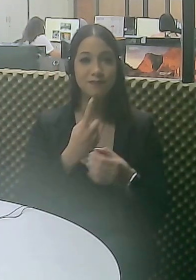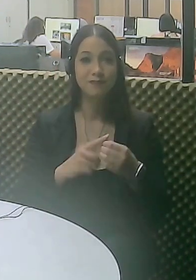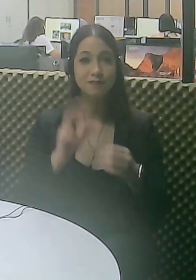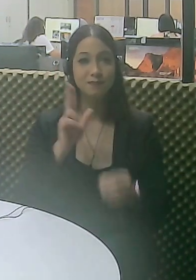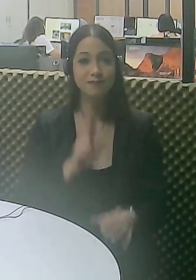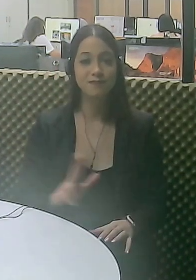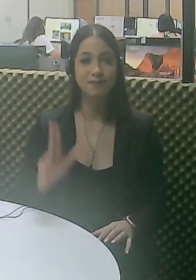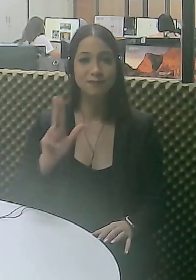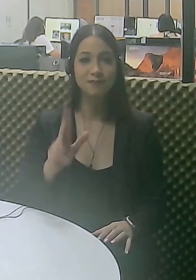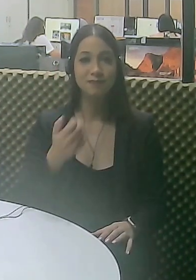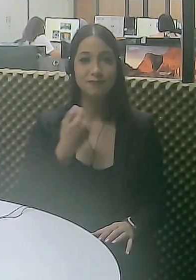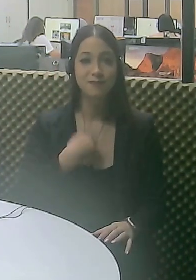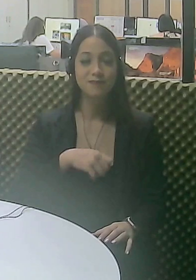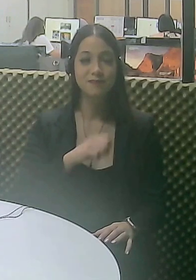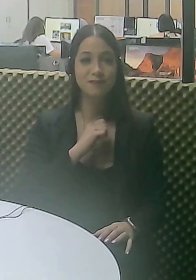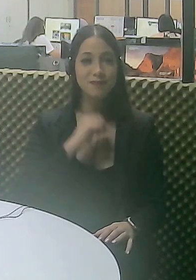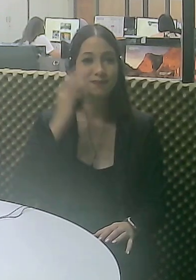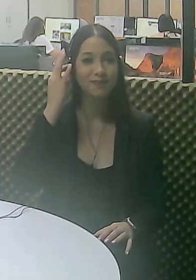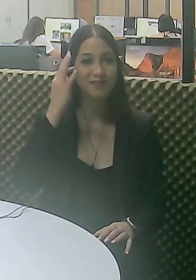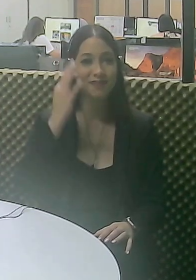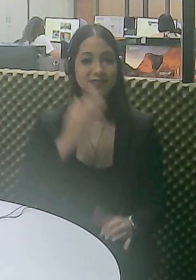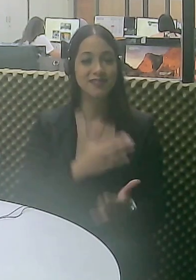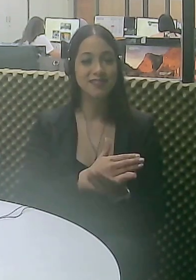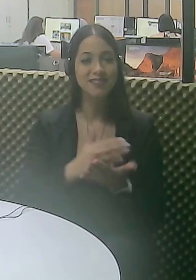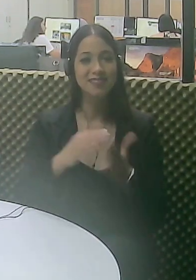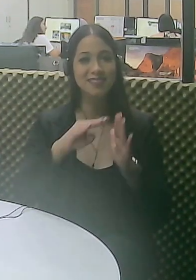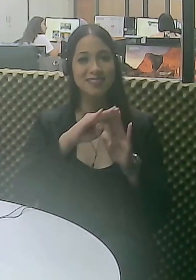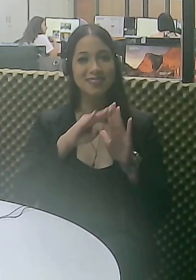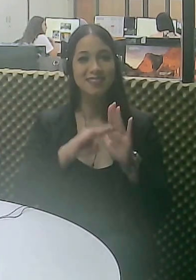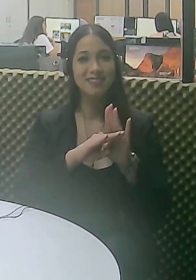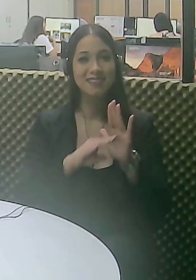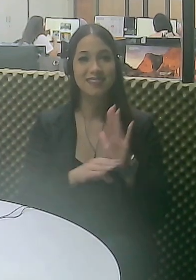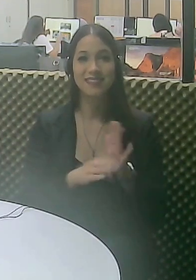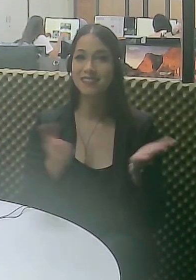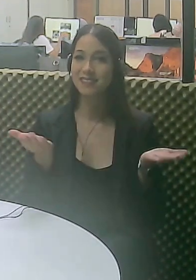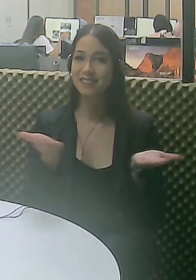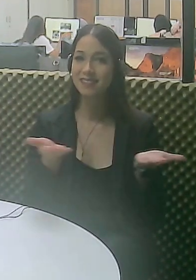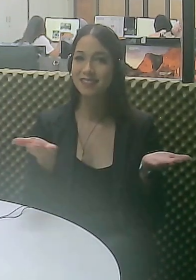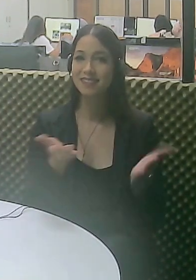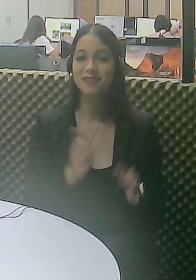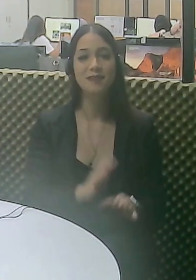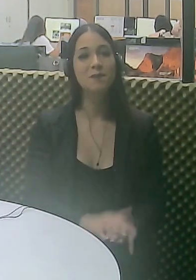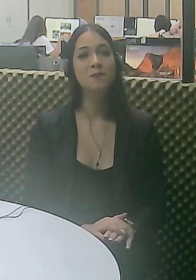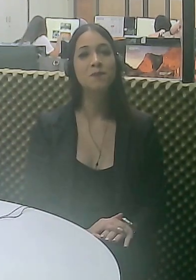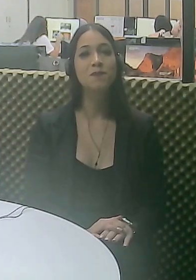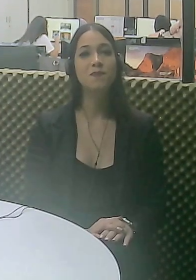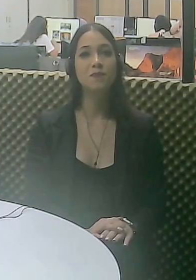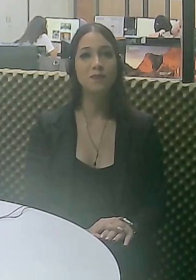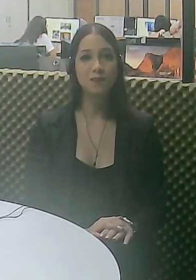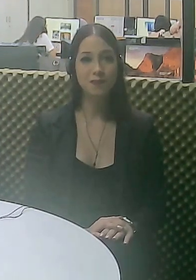fato acontece em Uberlândia. Eu sou o Fernando Cássio e começamos com os destaques da edição de hoje.